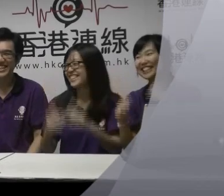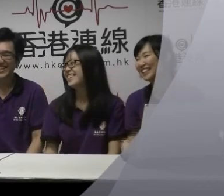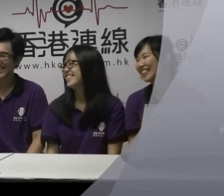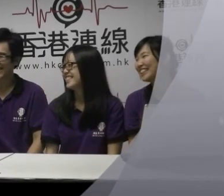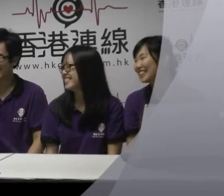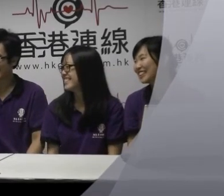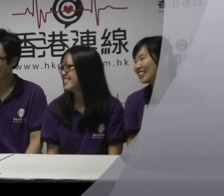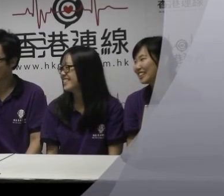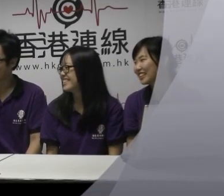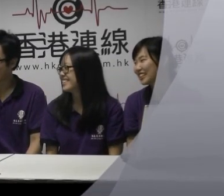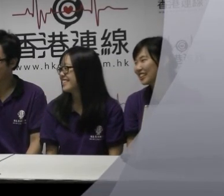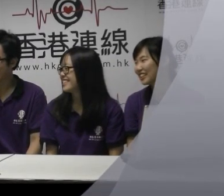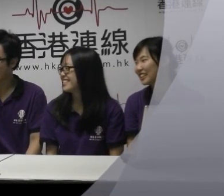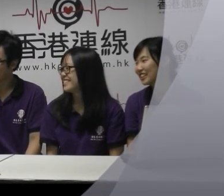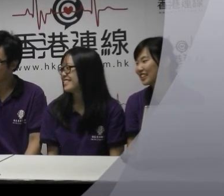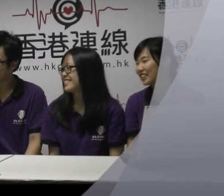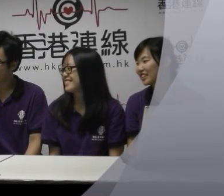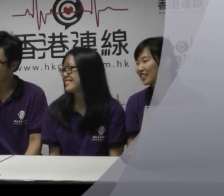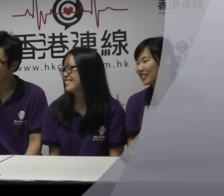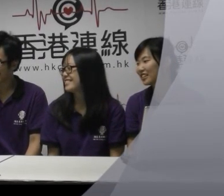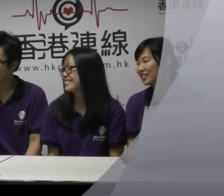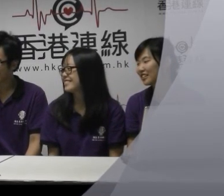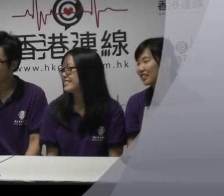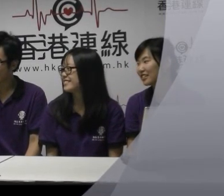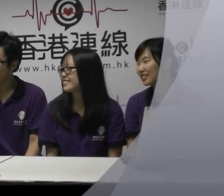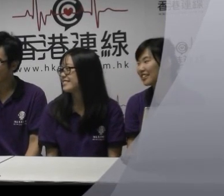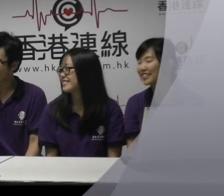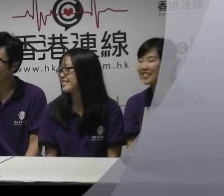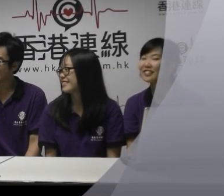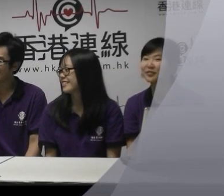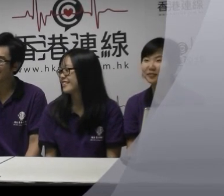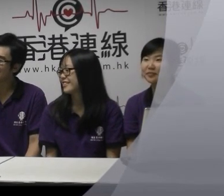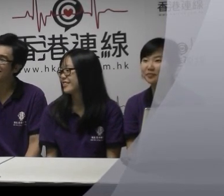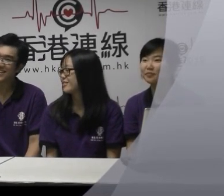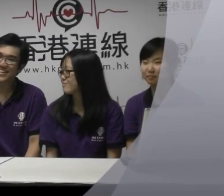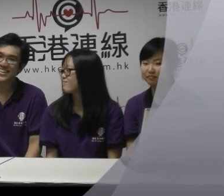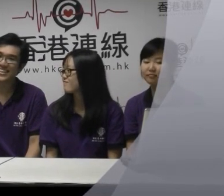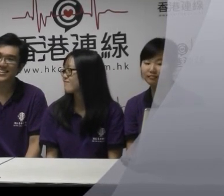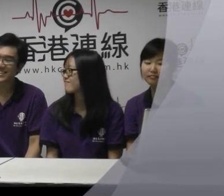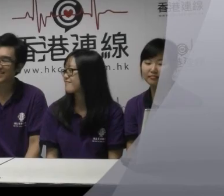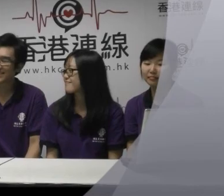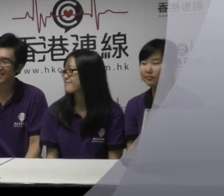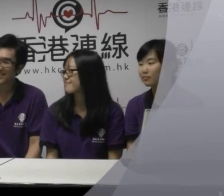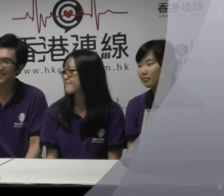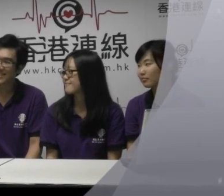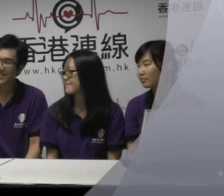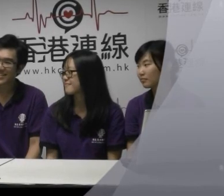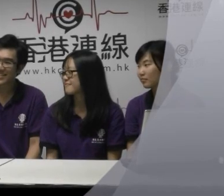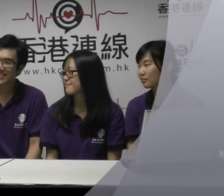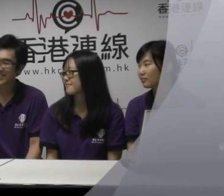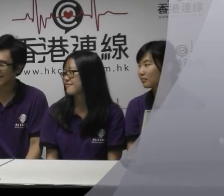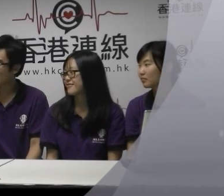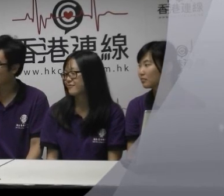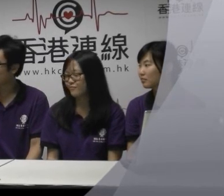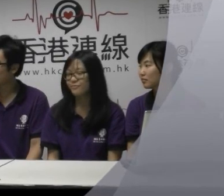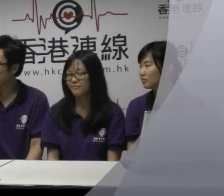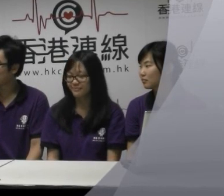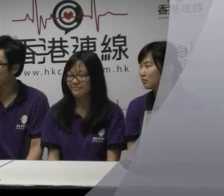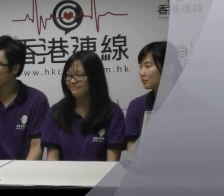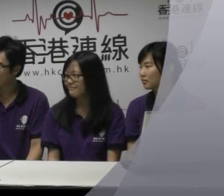好啦，嚟到呢個環節。咁梗係唔可以即係齋吹啊！吹到又話同佢哋幾個月啊，又話點啊？咁